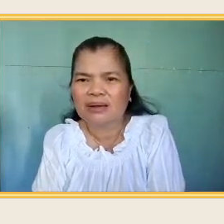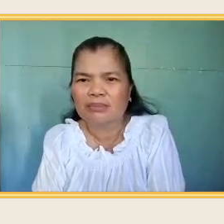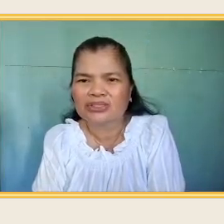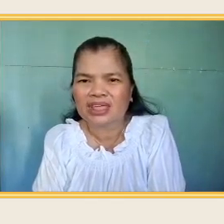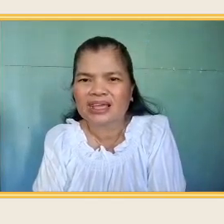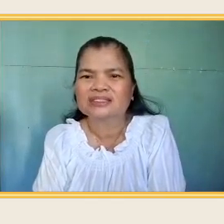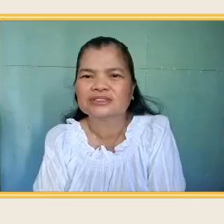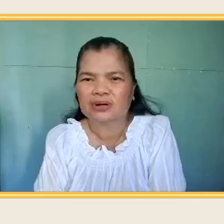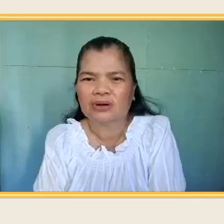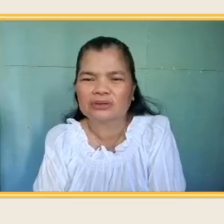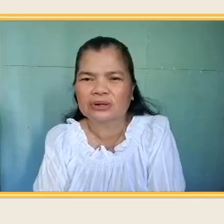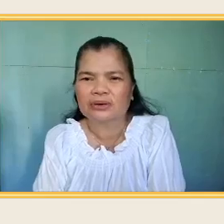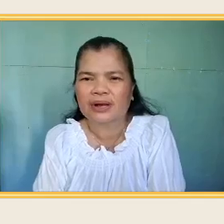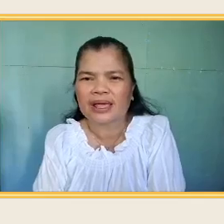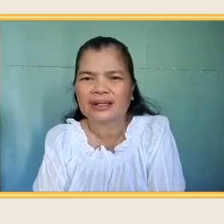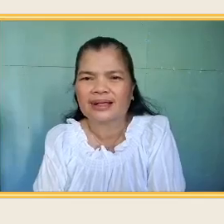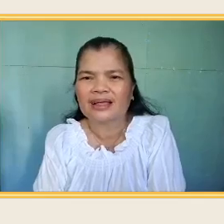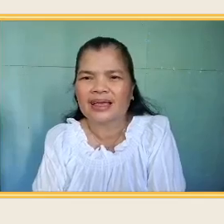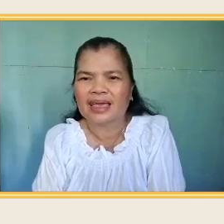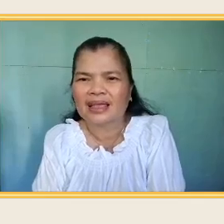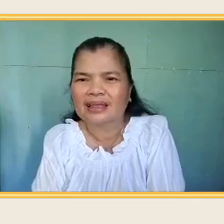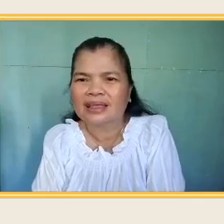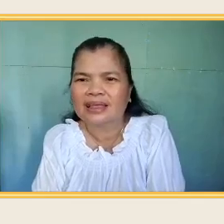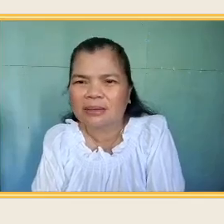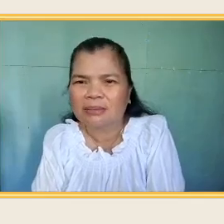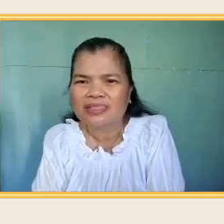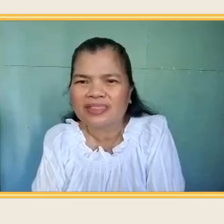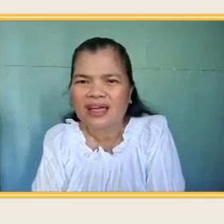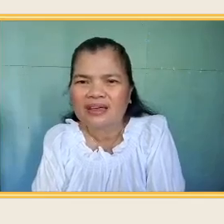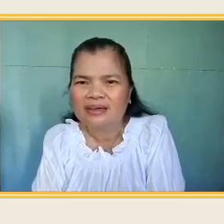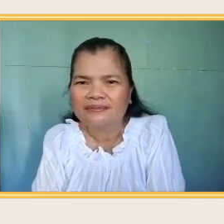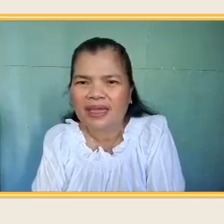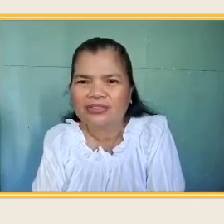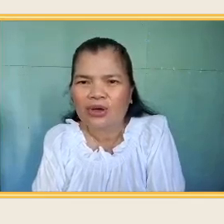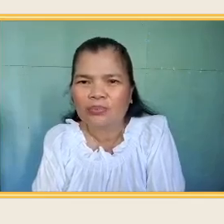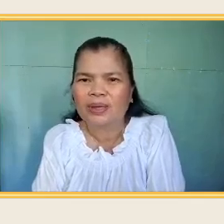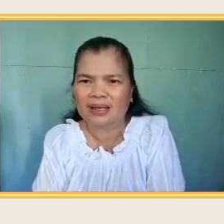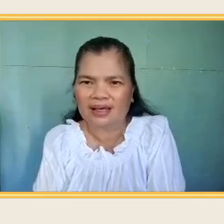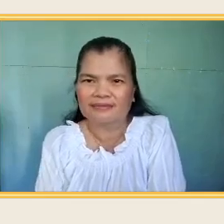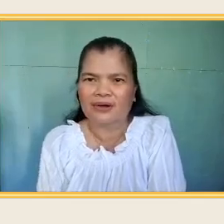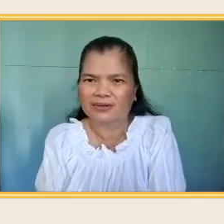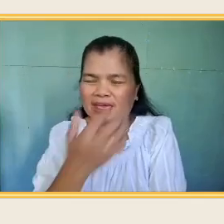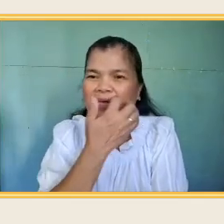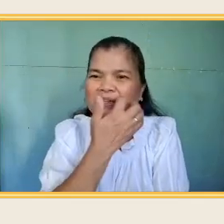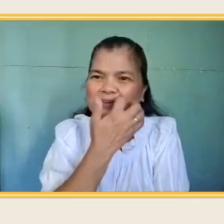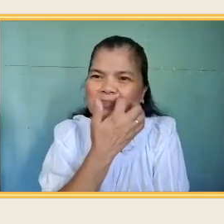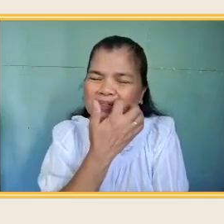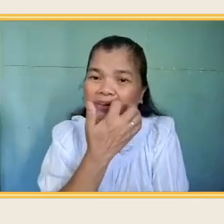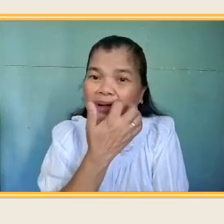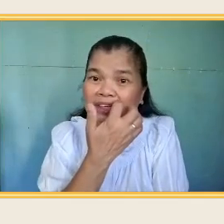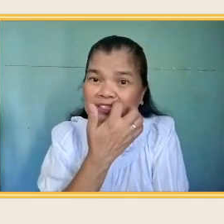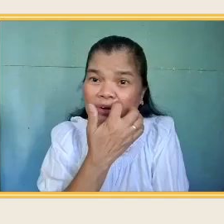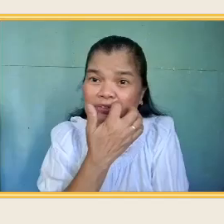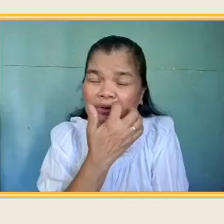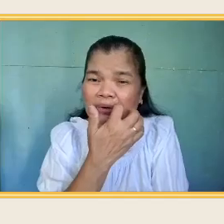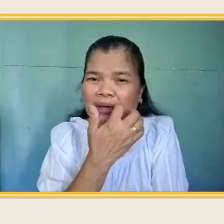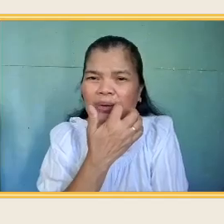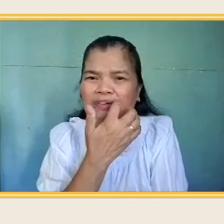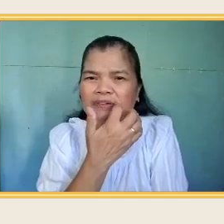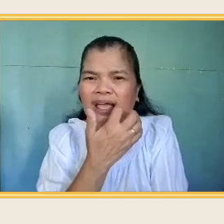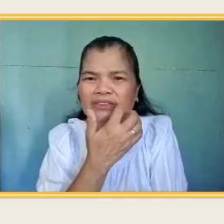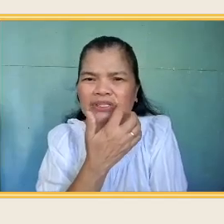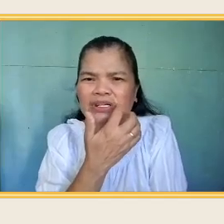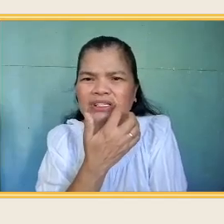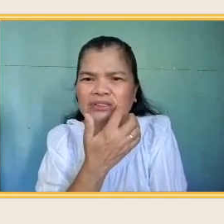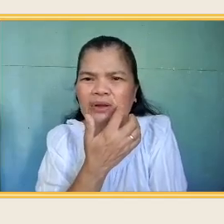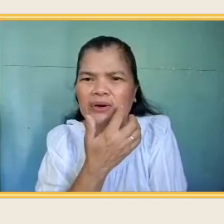Christine Montes, you are also correct. Ayan, Samantha, faith, hope, and love. Okay, so that's also correct.